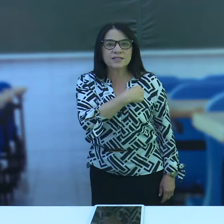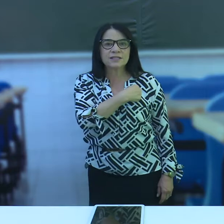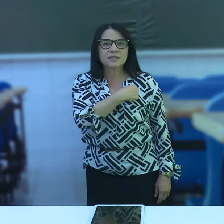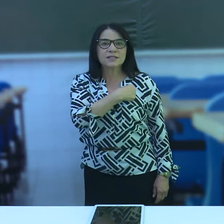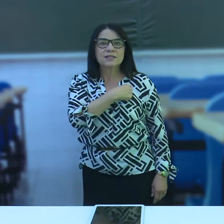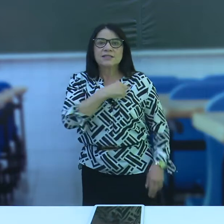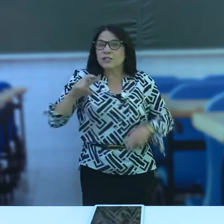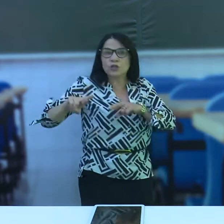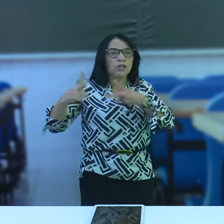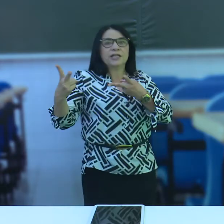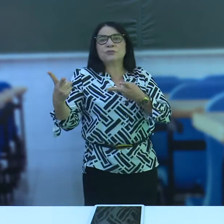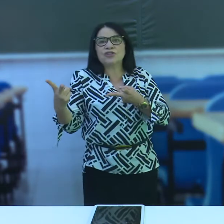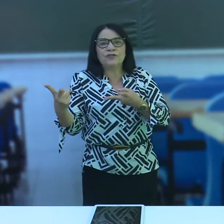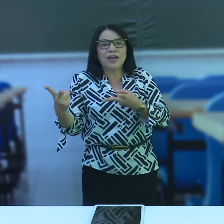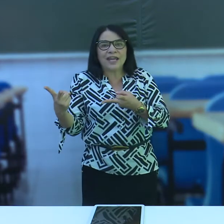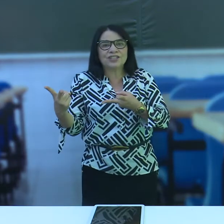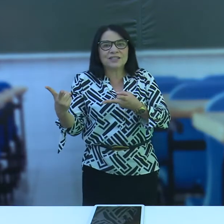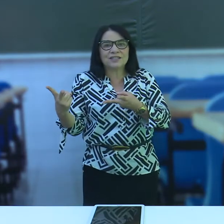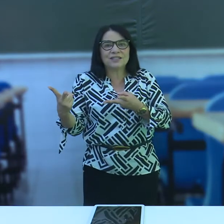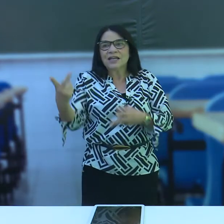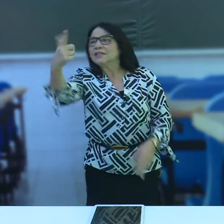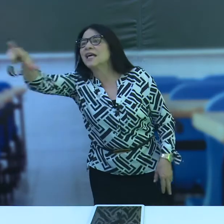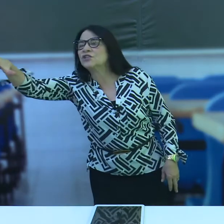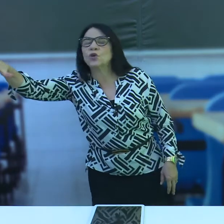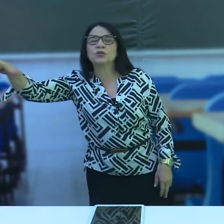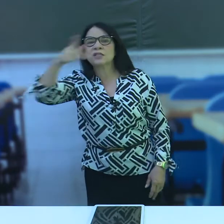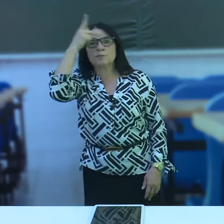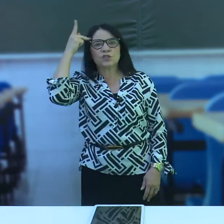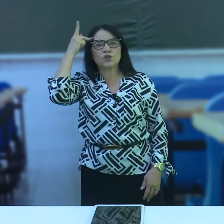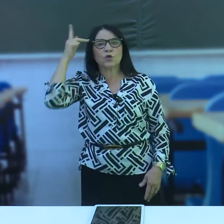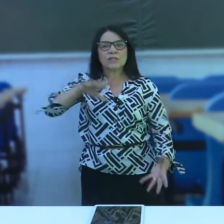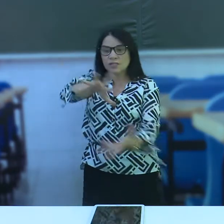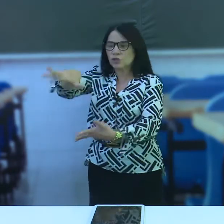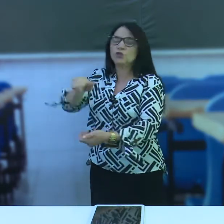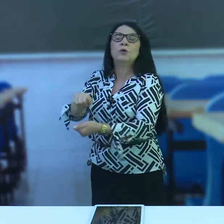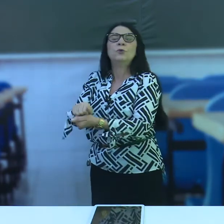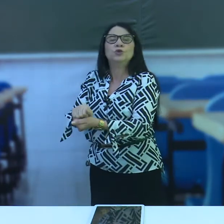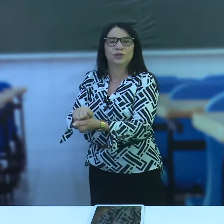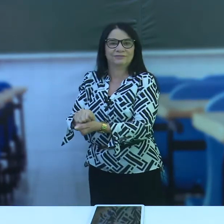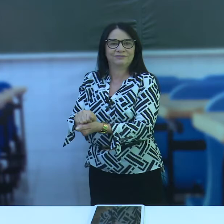nós se tornamos diferentes das outras pessoas do mundo.